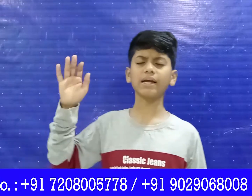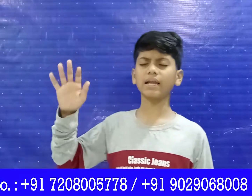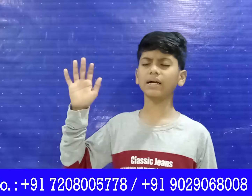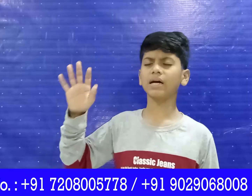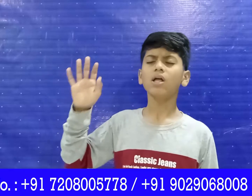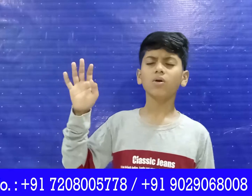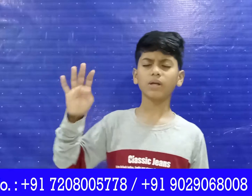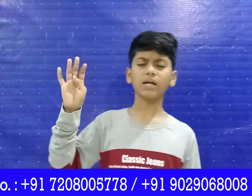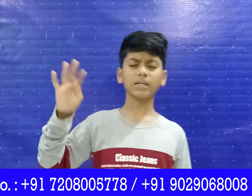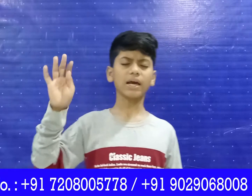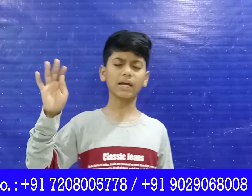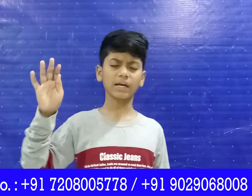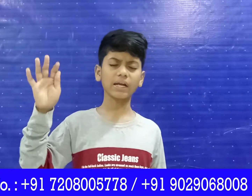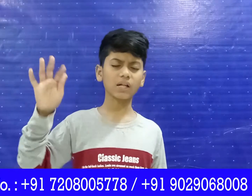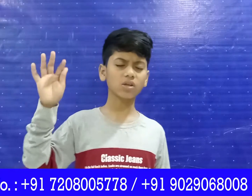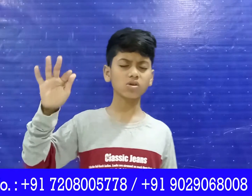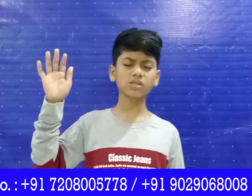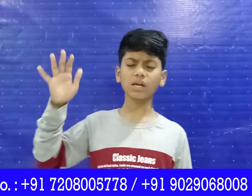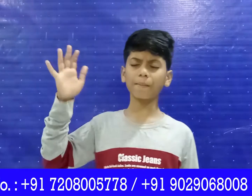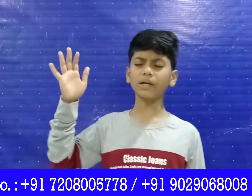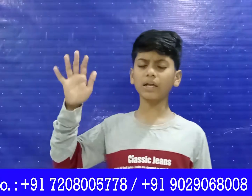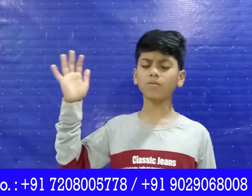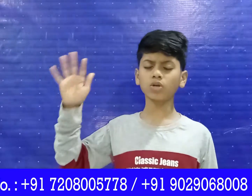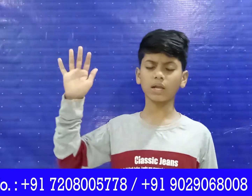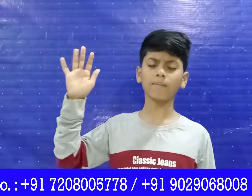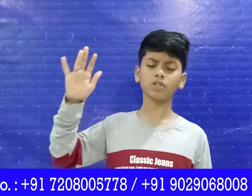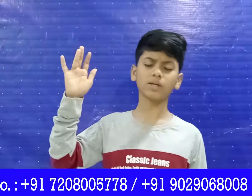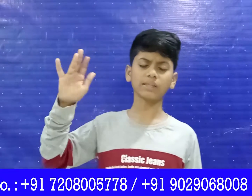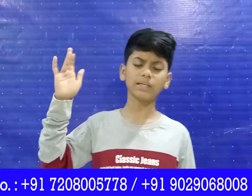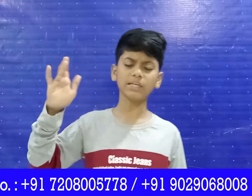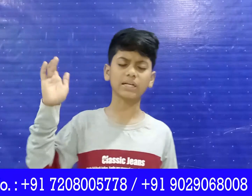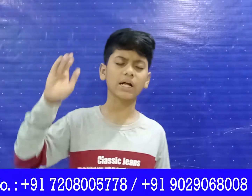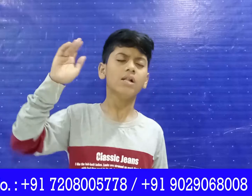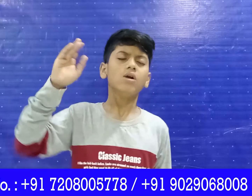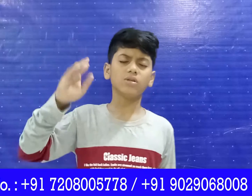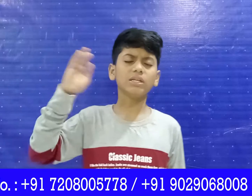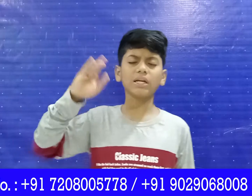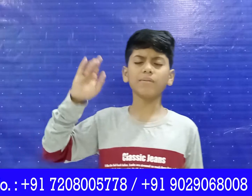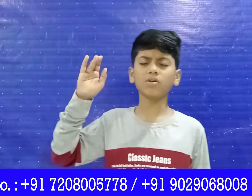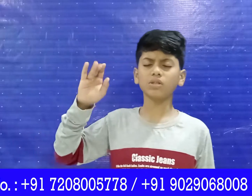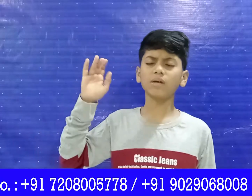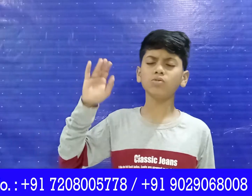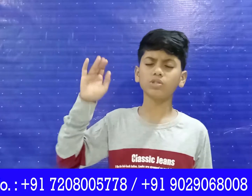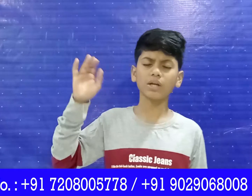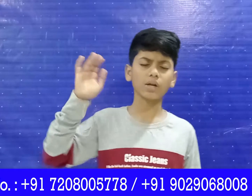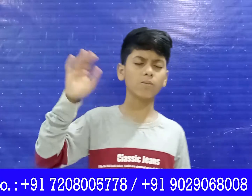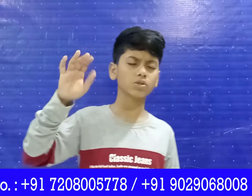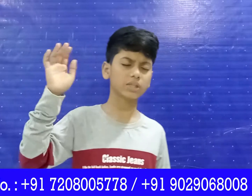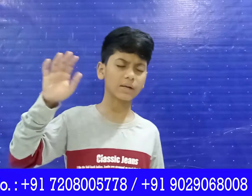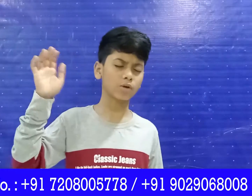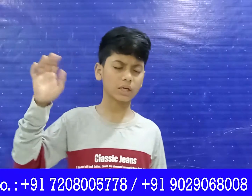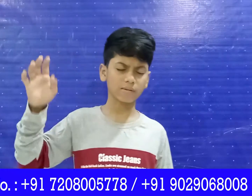রে হান্দ্রে লাকা ওরে হান্দ্রে লাকারে হান্দ্রে লোস্কে রা পান্ডাল বুন্ডাল বা চন্দলিক ও জিন্দরি বা কন্তর বুশে